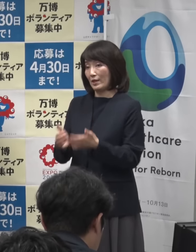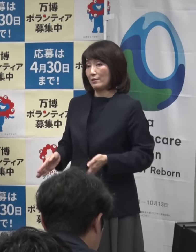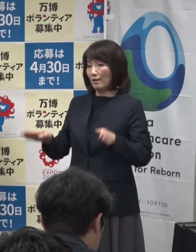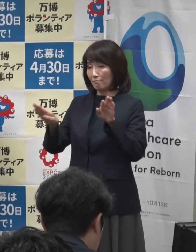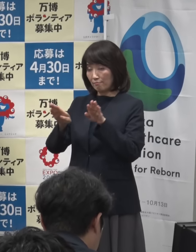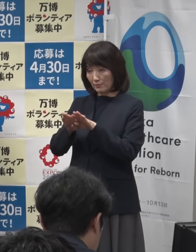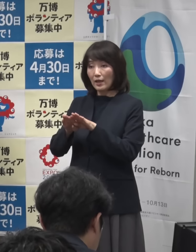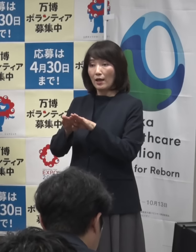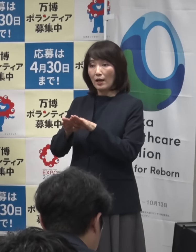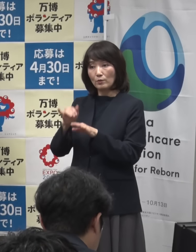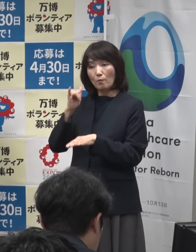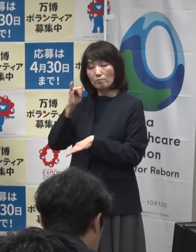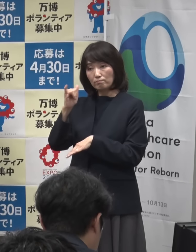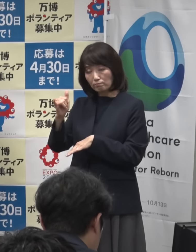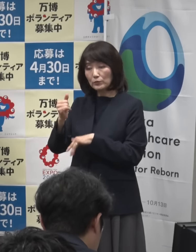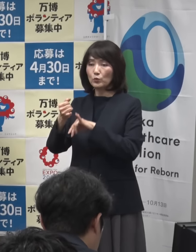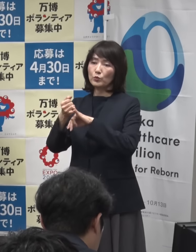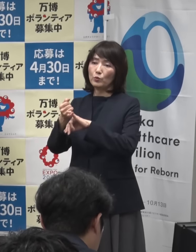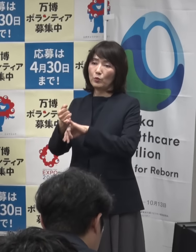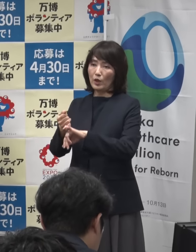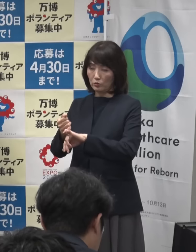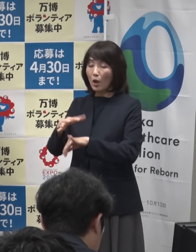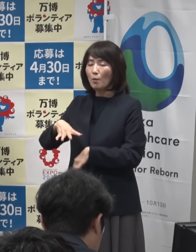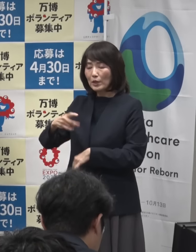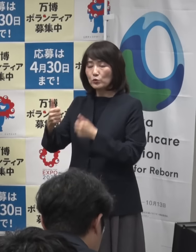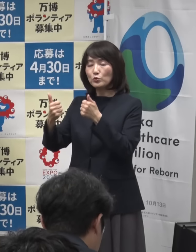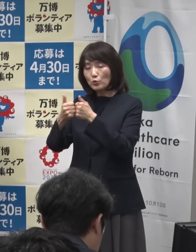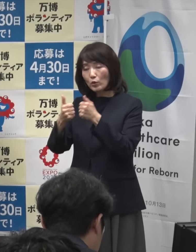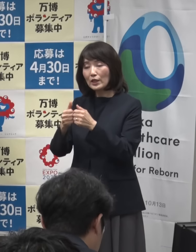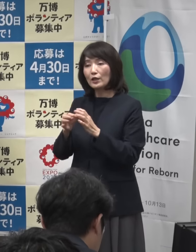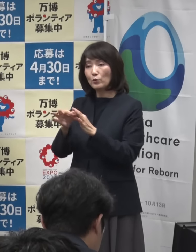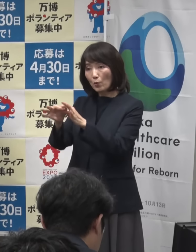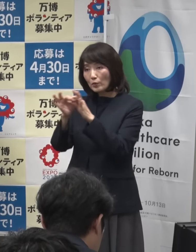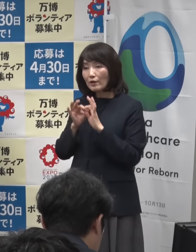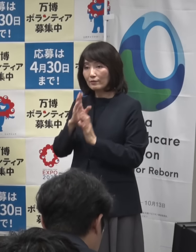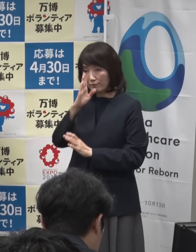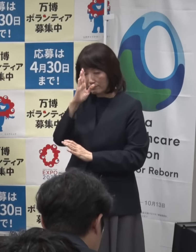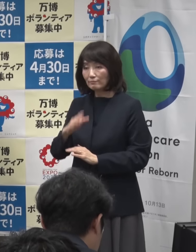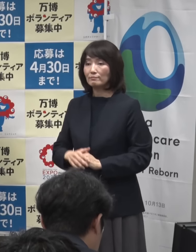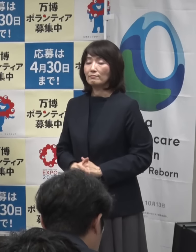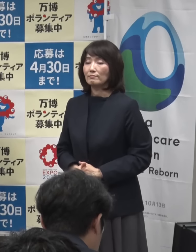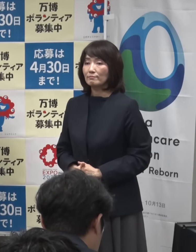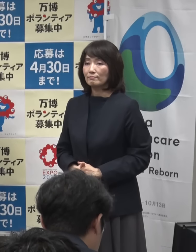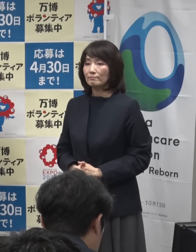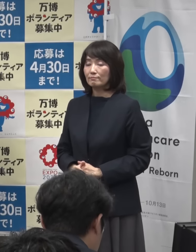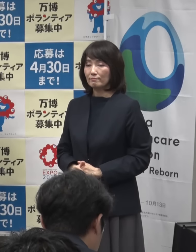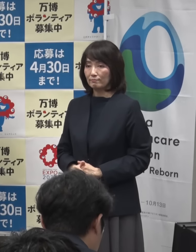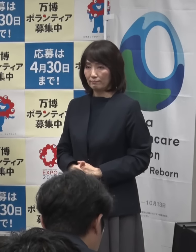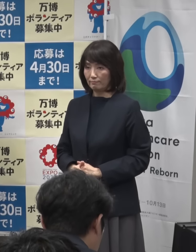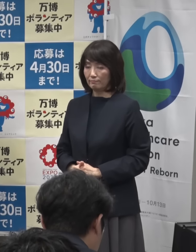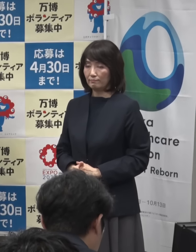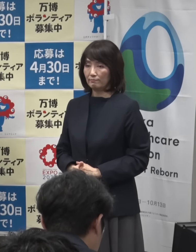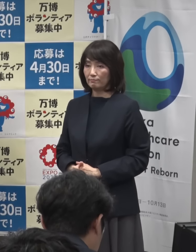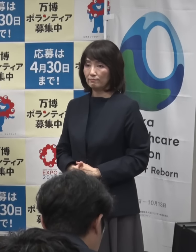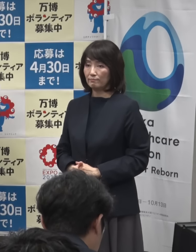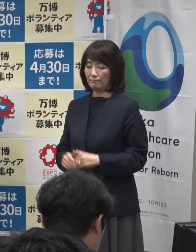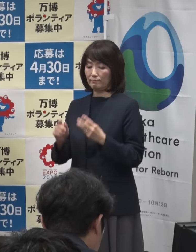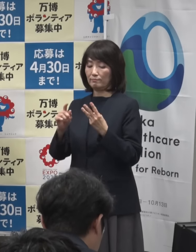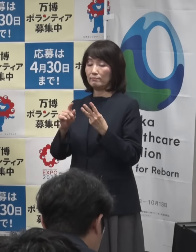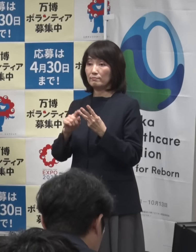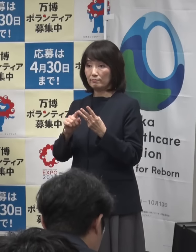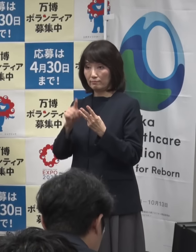ですので、こちらの方に予約のまずはご相談の連絡をいただけたらと思います。そしてですね、3つ目